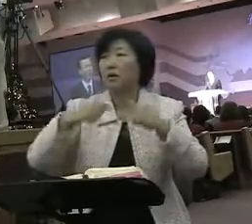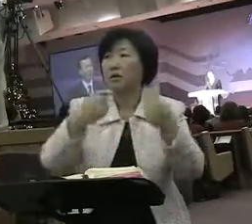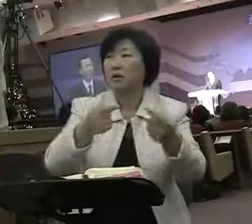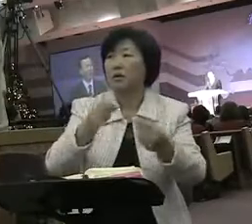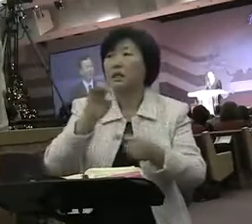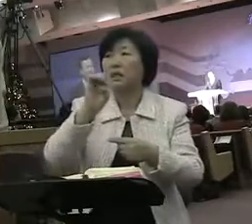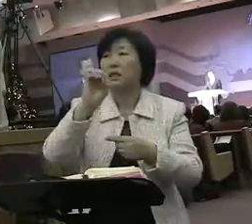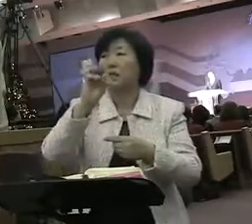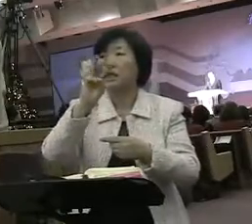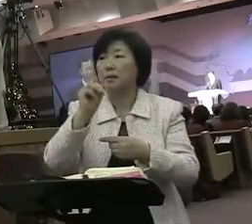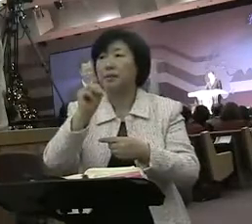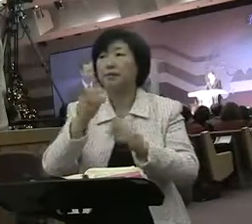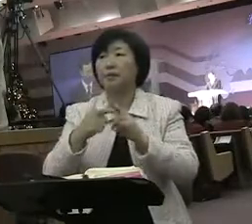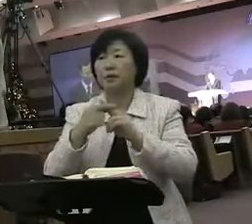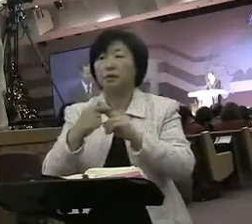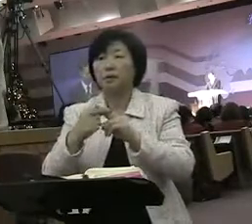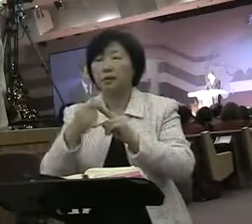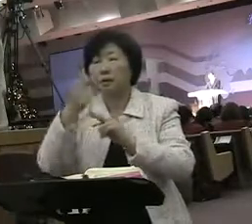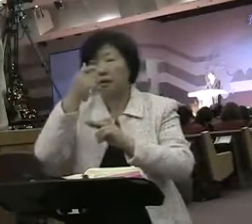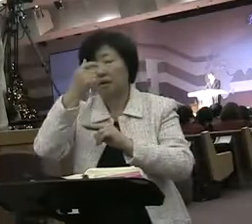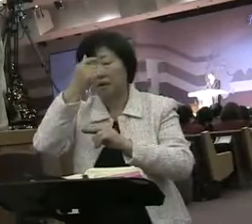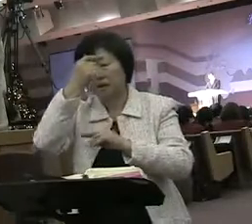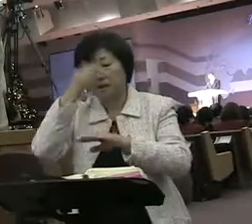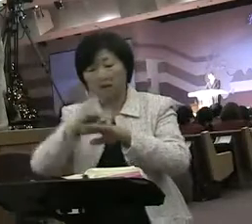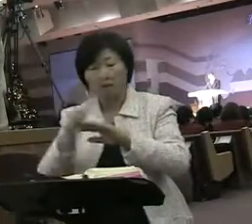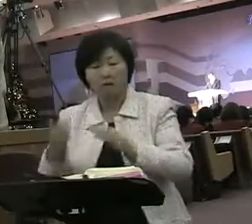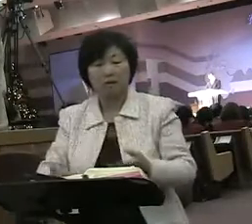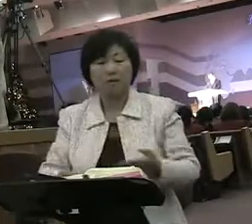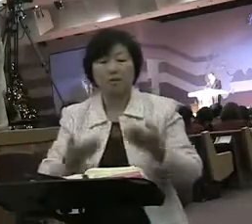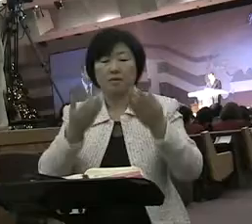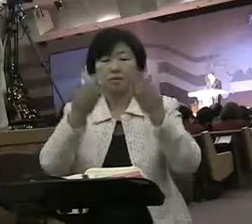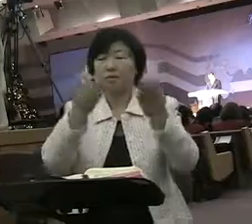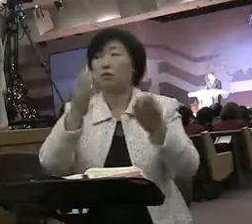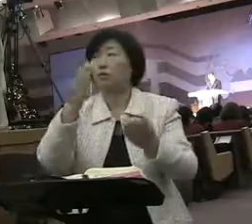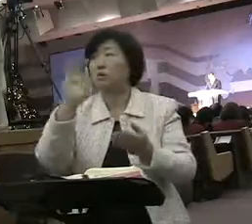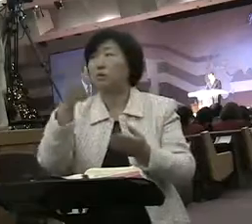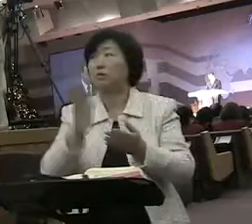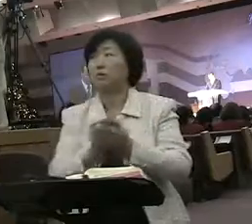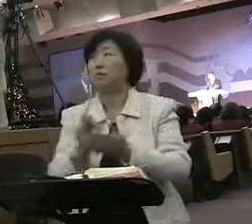EM 회중들과 함께 송구영신 예배를 드리면 되겠습니다.